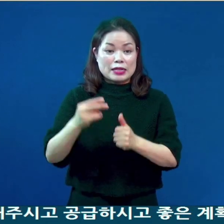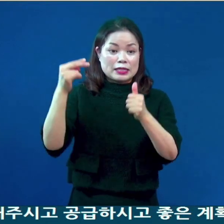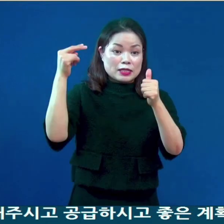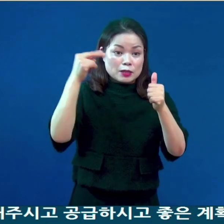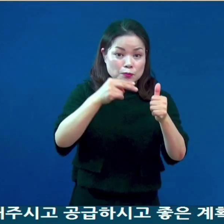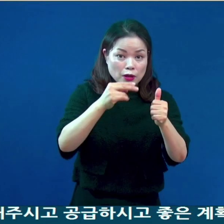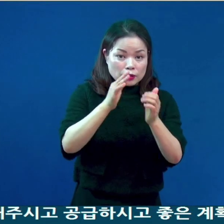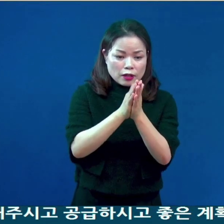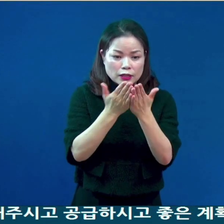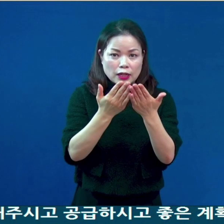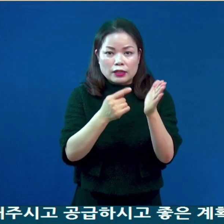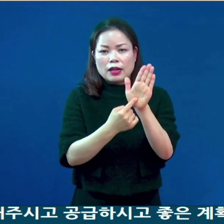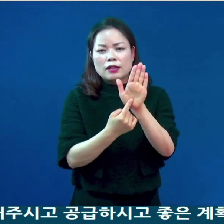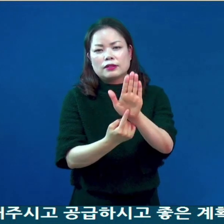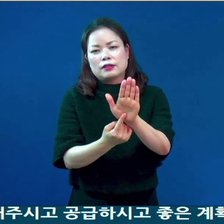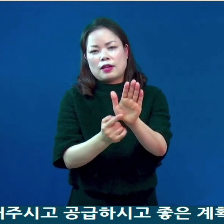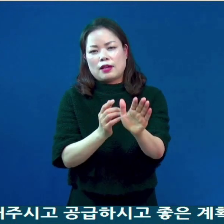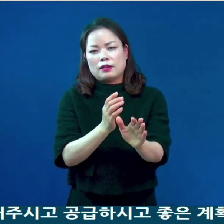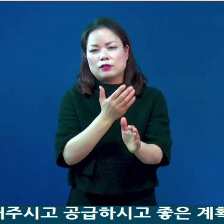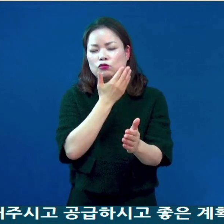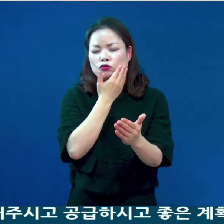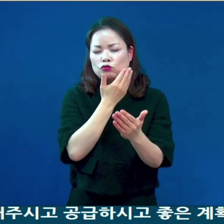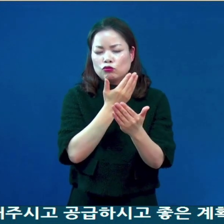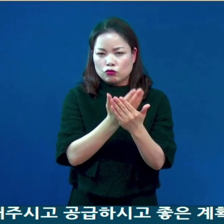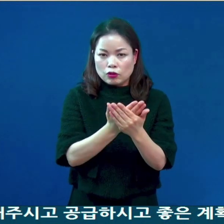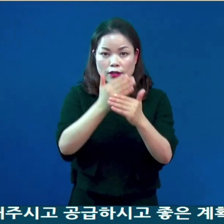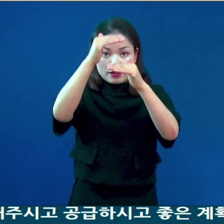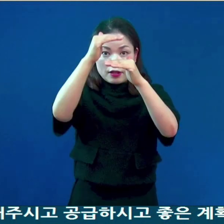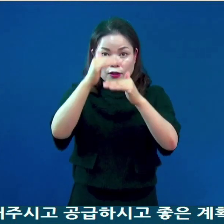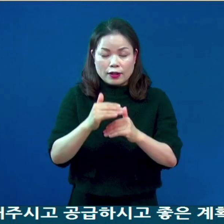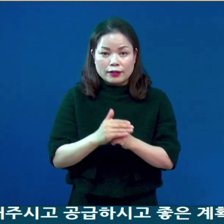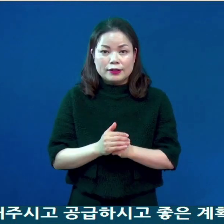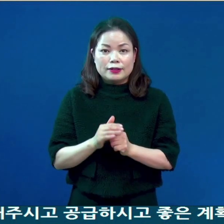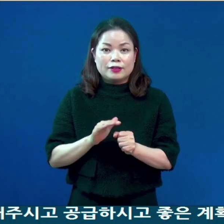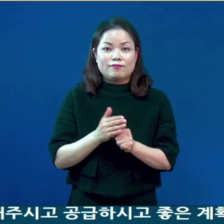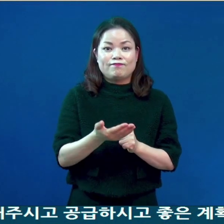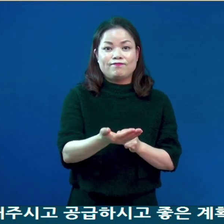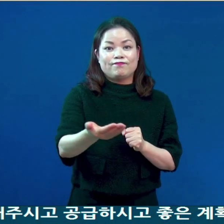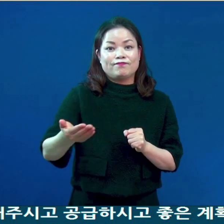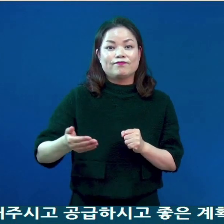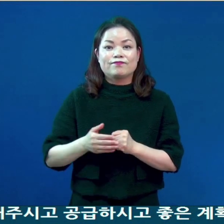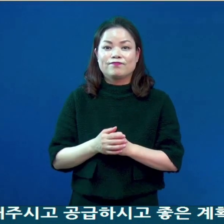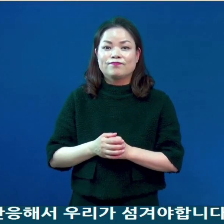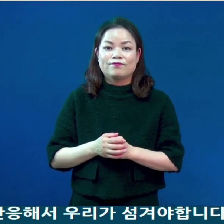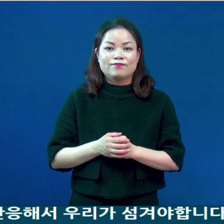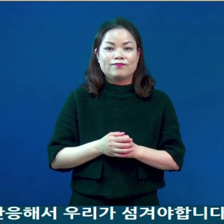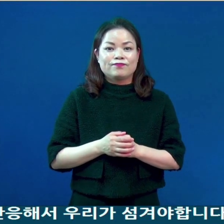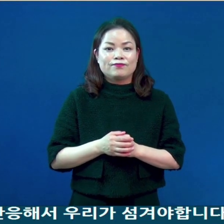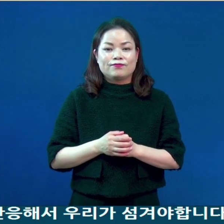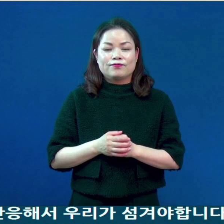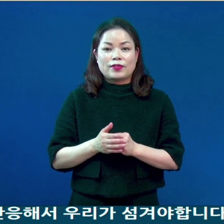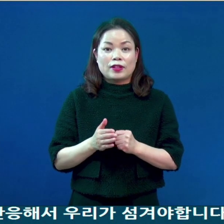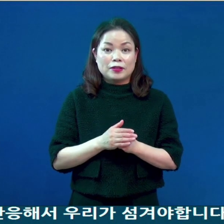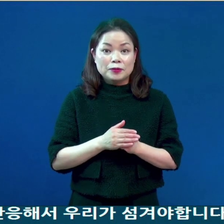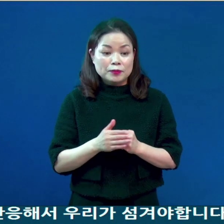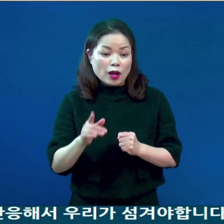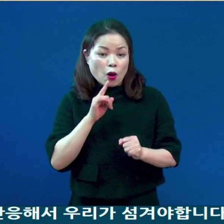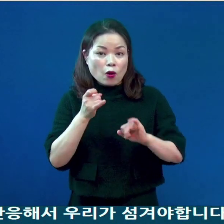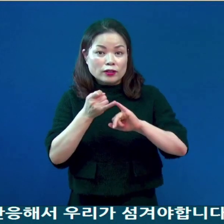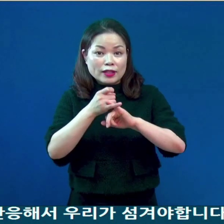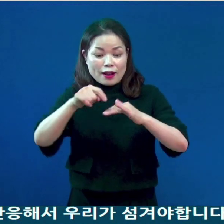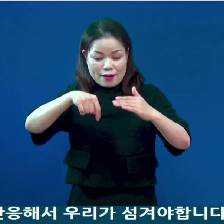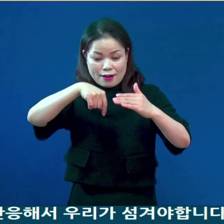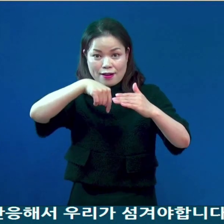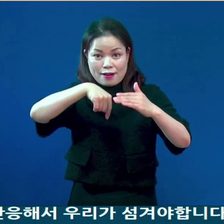중심으로 한 구약 성경의 핵심 부분이 되는 것이죠. 사랑하는 여러분, 그렇기 때문에 언약